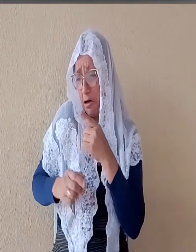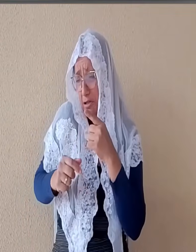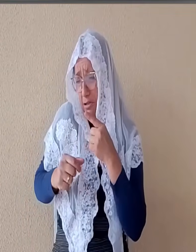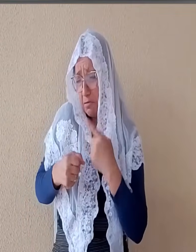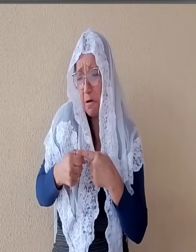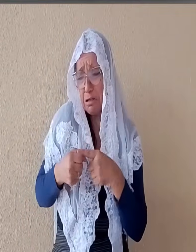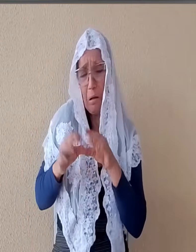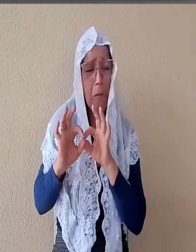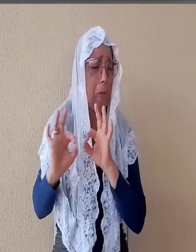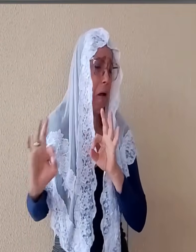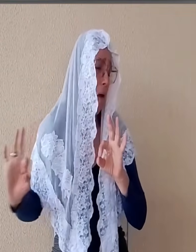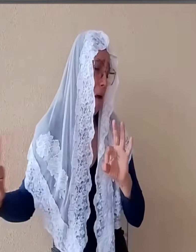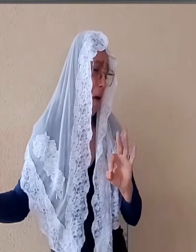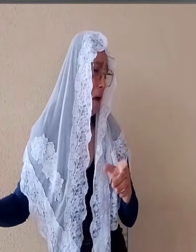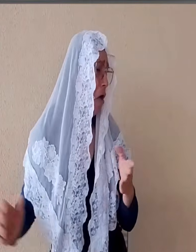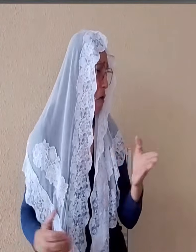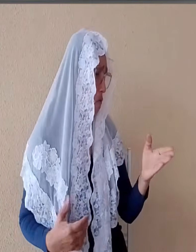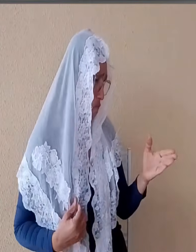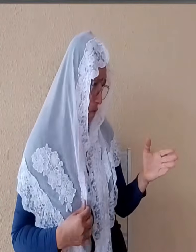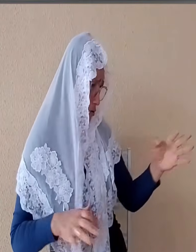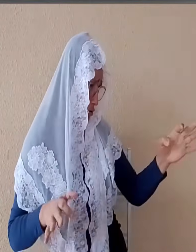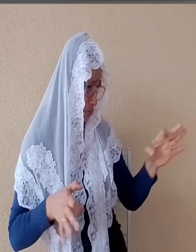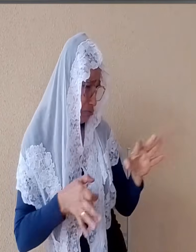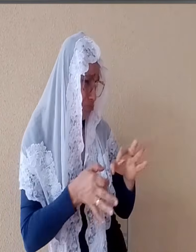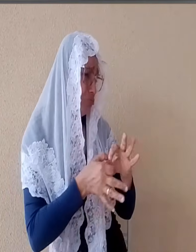Israel responderam aos heveus: